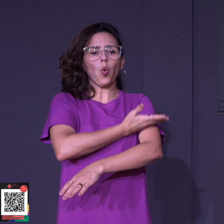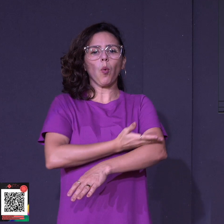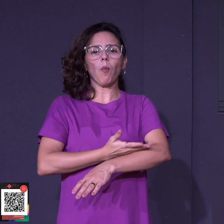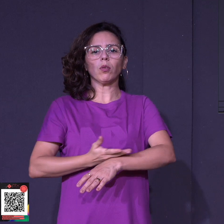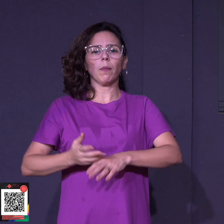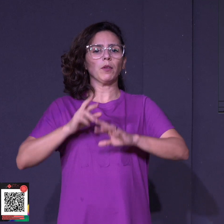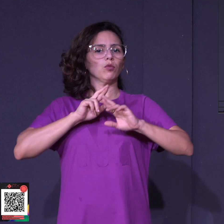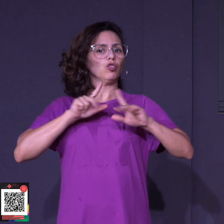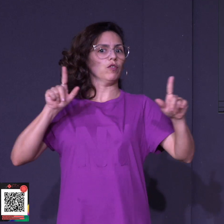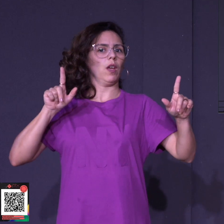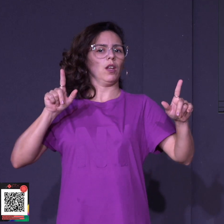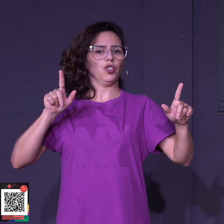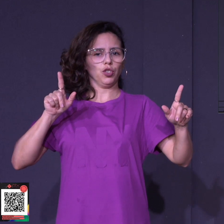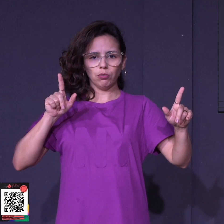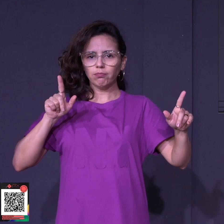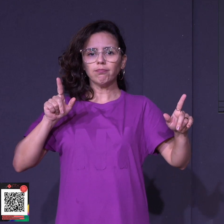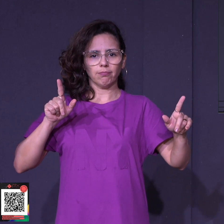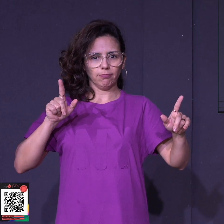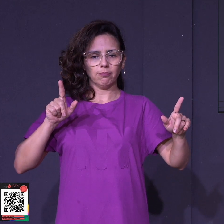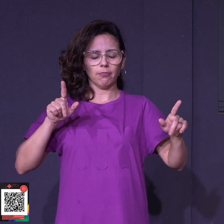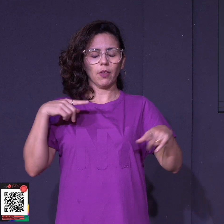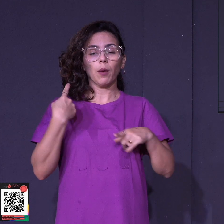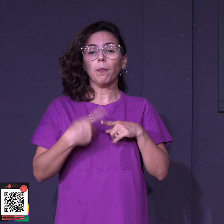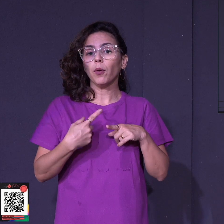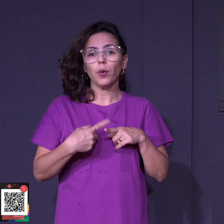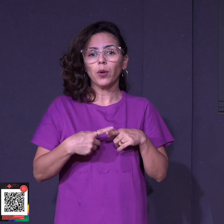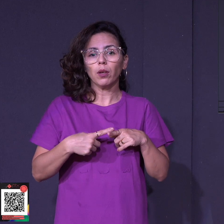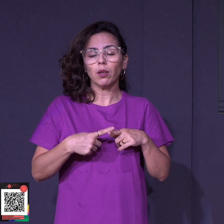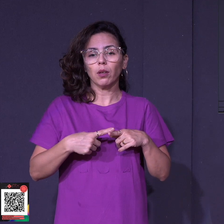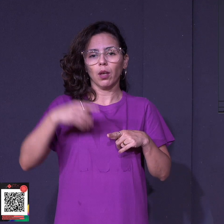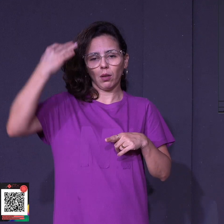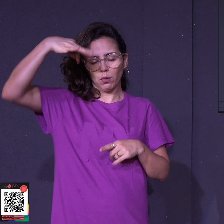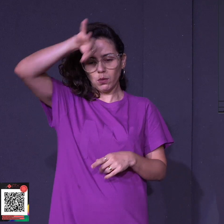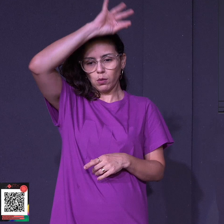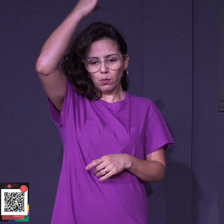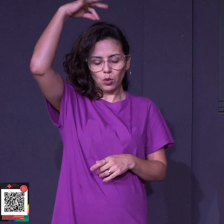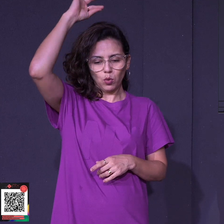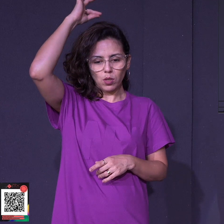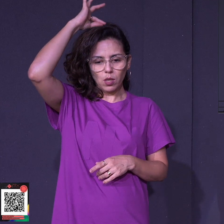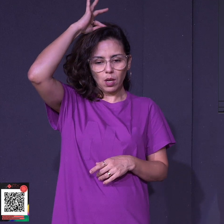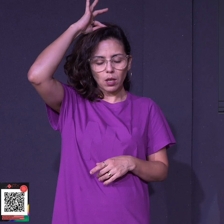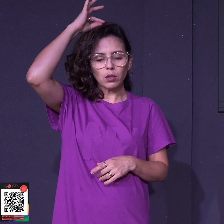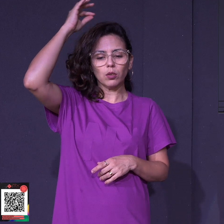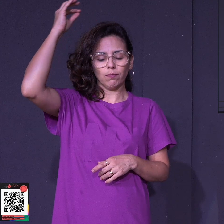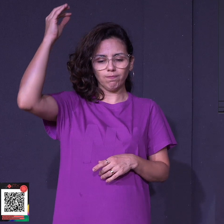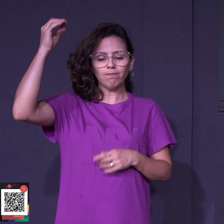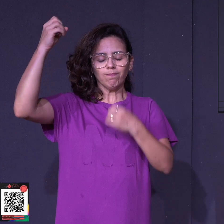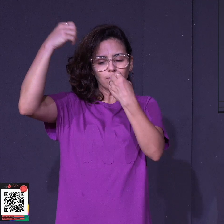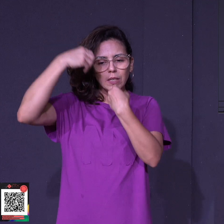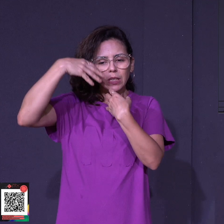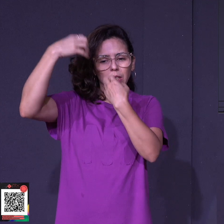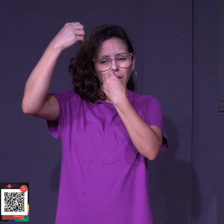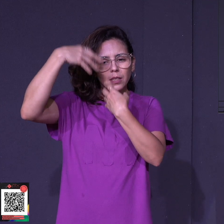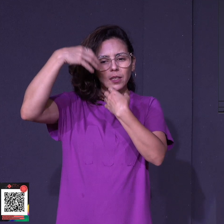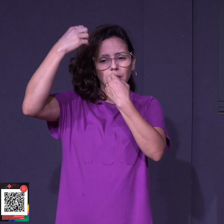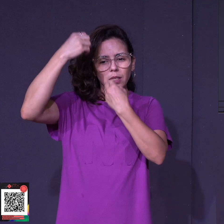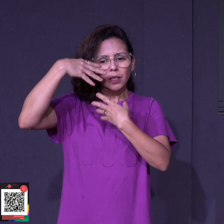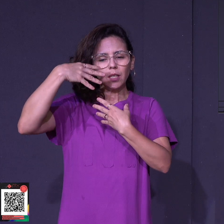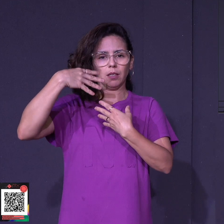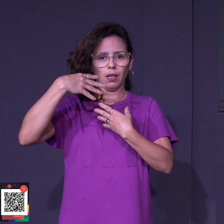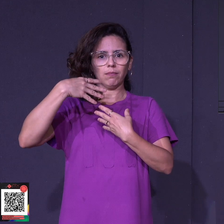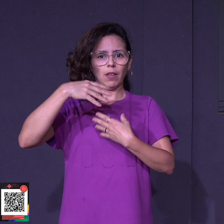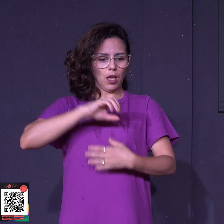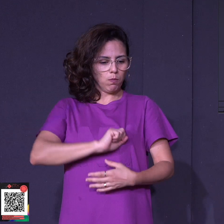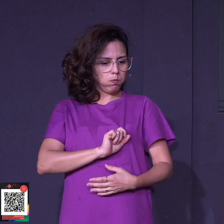diferente. Porque é conduzida pelo Espírito, porque está cheia da palavra, porque entende